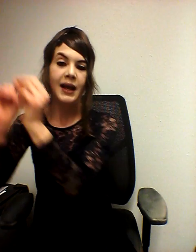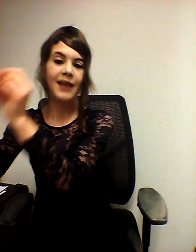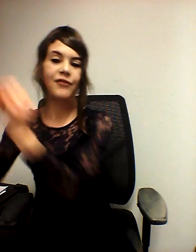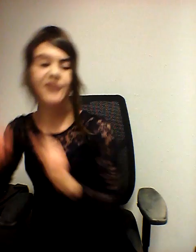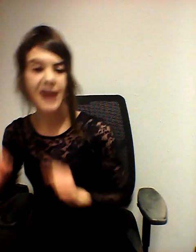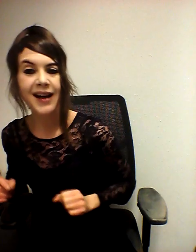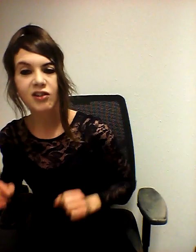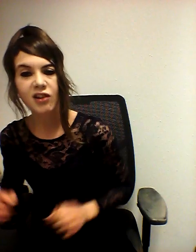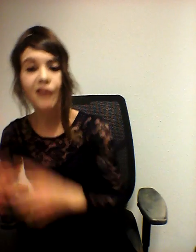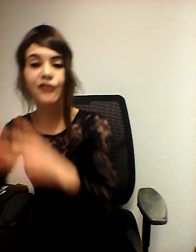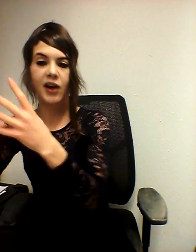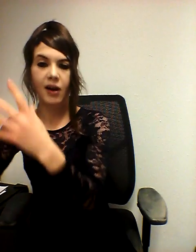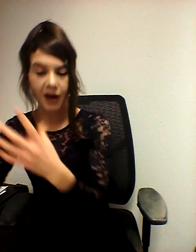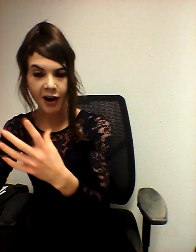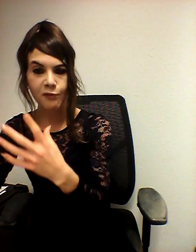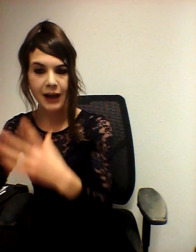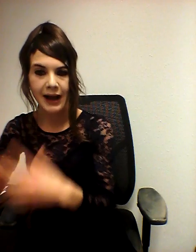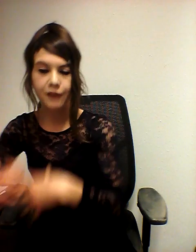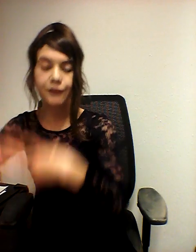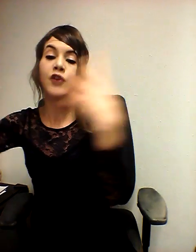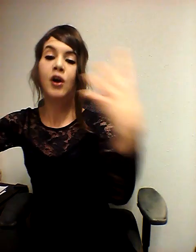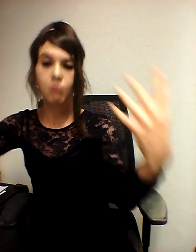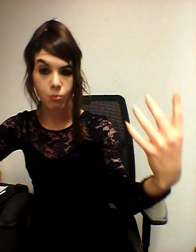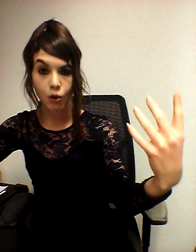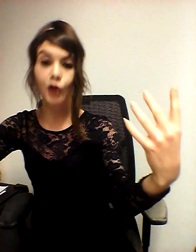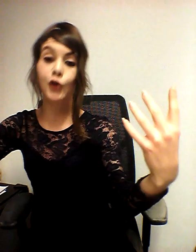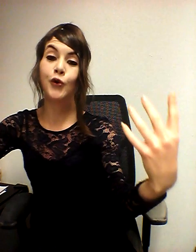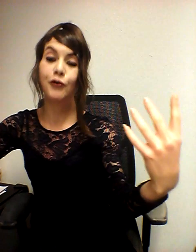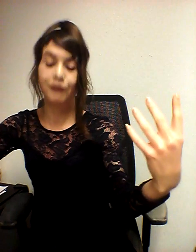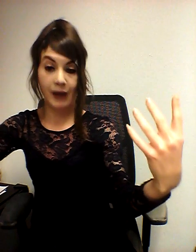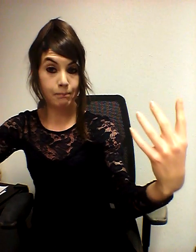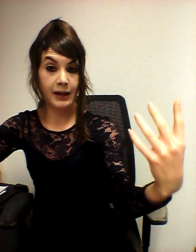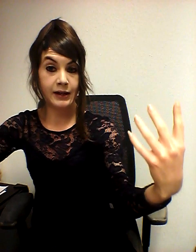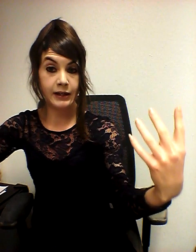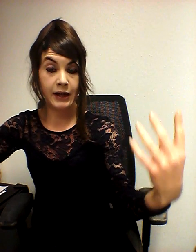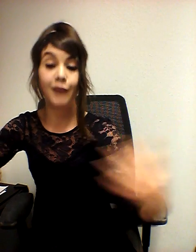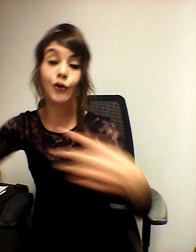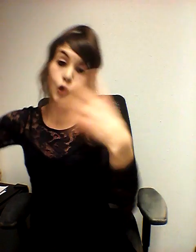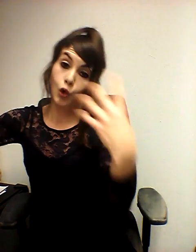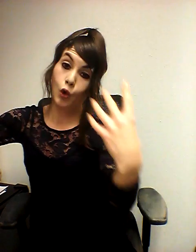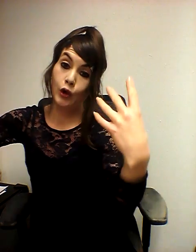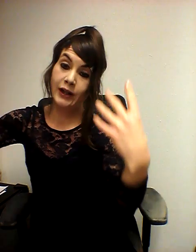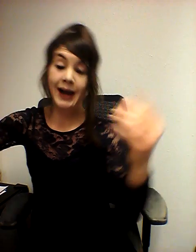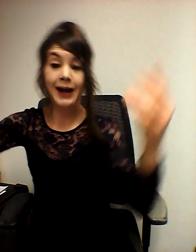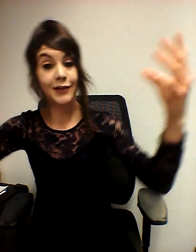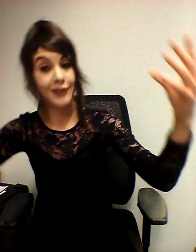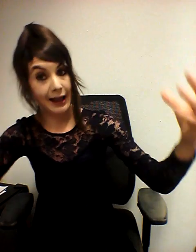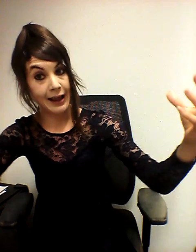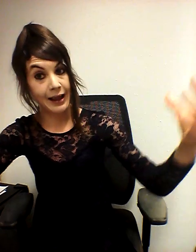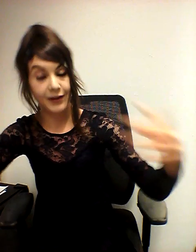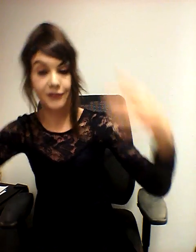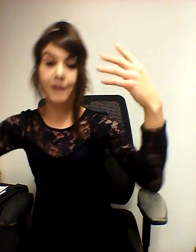daar kan de afbraak Van molecuul verbindingen koolhydraten ei witte